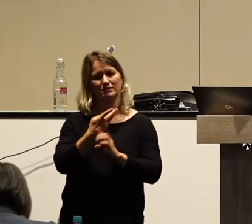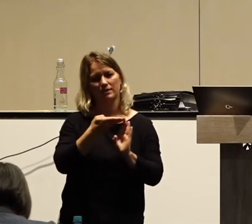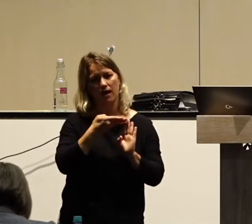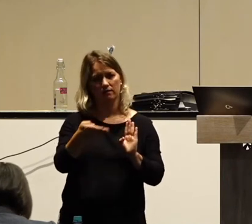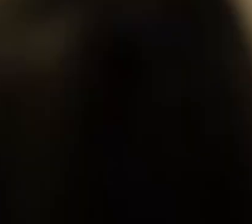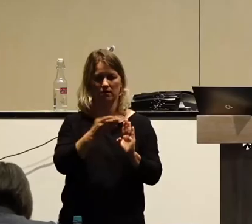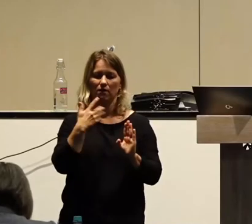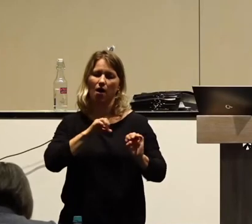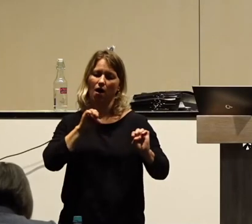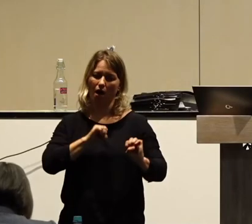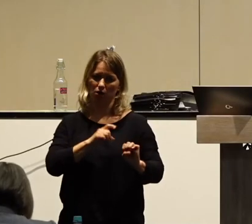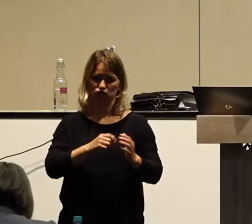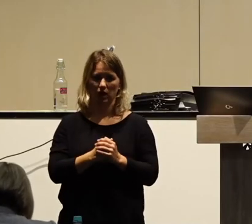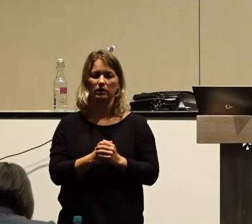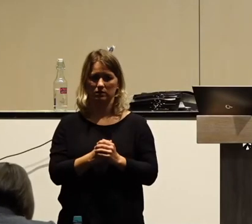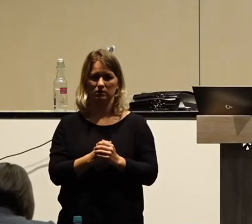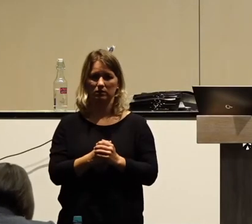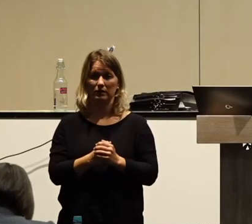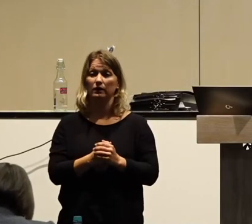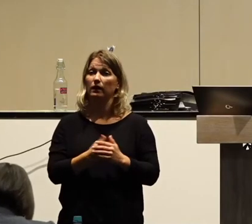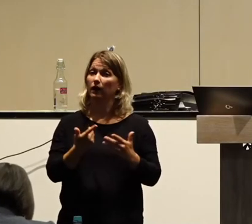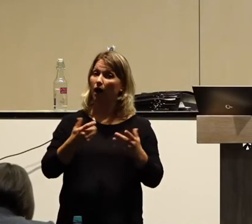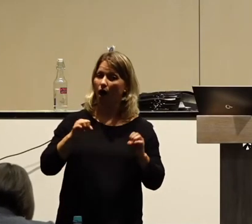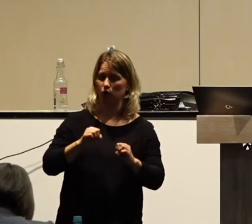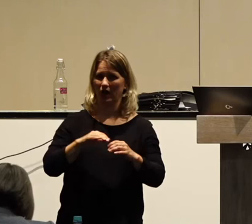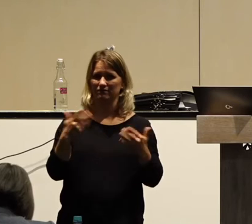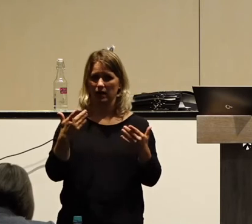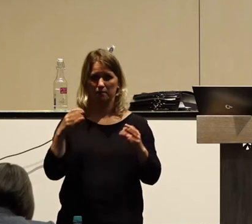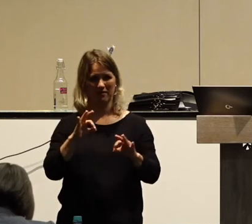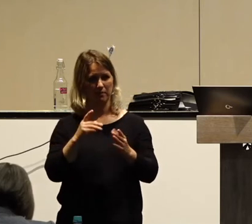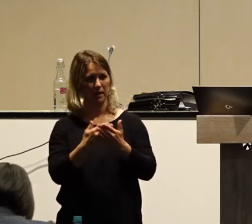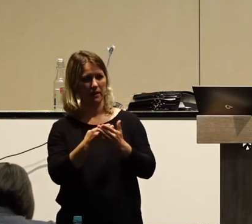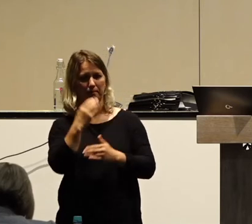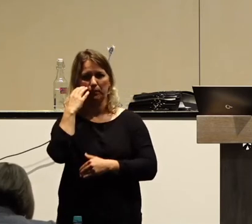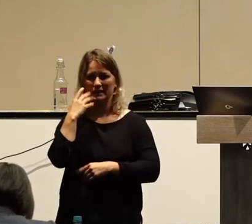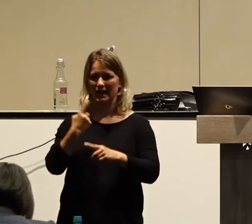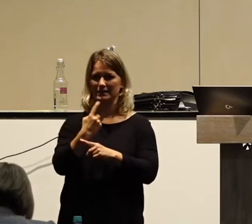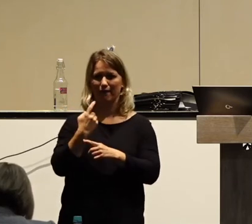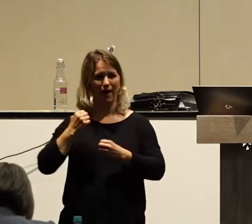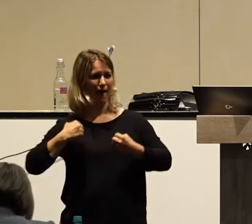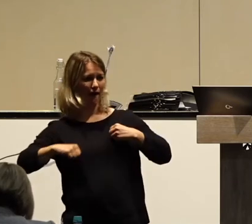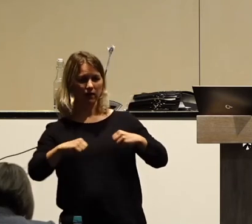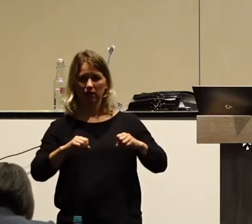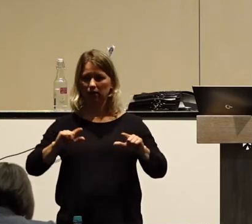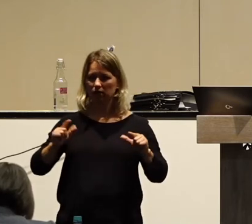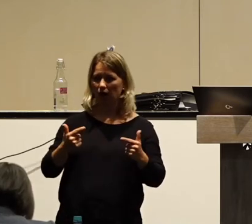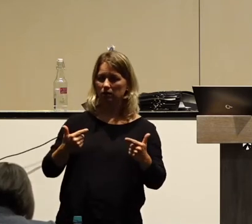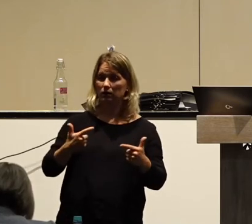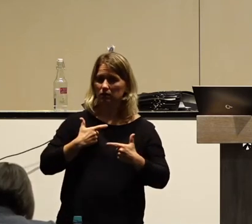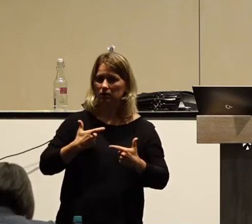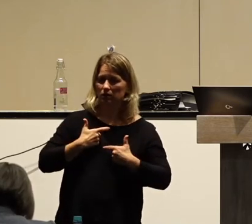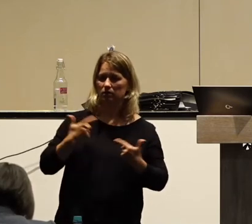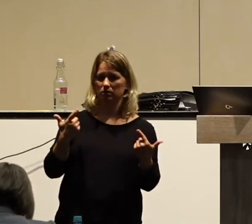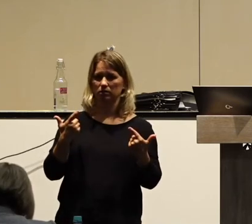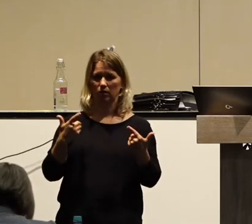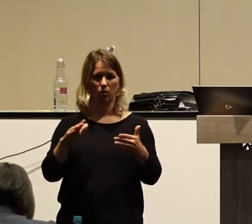Zeit, denn es ist anstrengend, sich nicht frei bewegen zu können, gerade in Pubertätszeiten. Es ist anstrengend, in so einem